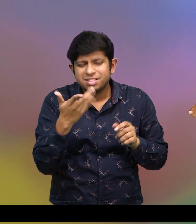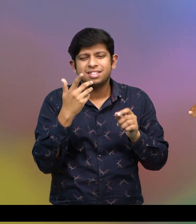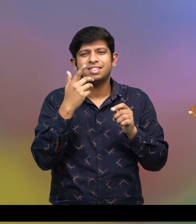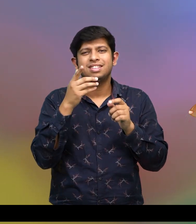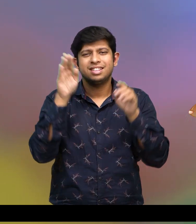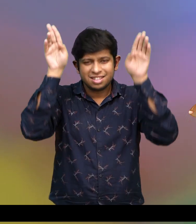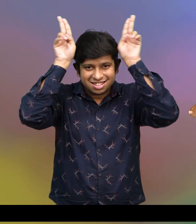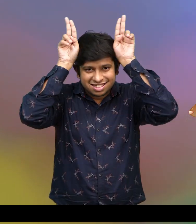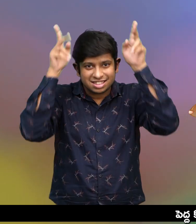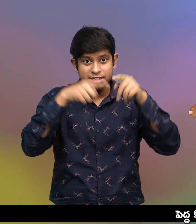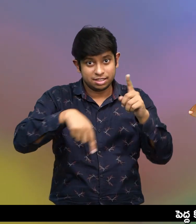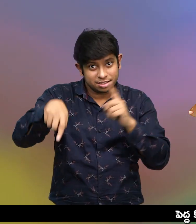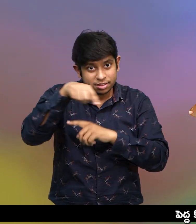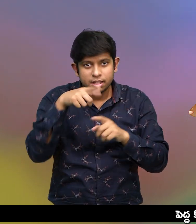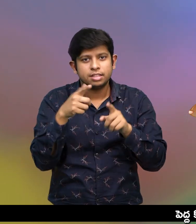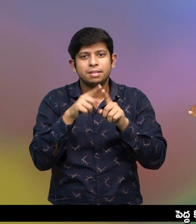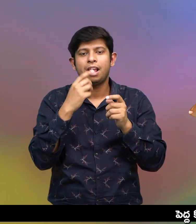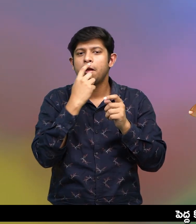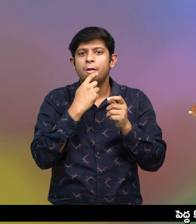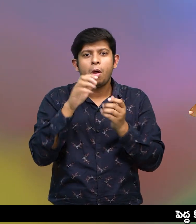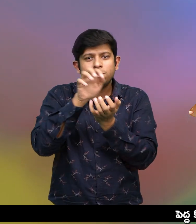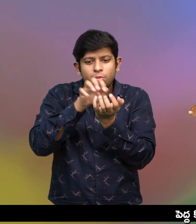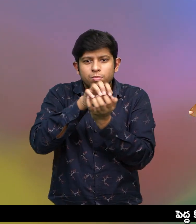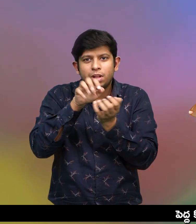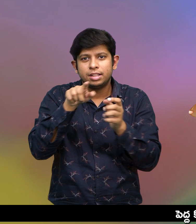కొరికే జంతువులు, పెద్ద కూత పళ్ళు 2 భాగాలు.